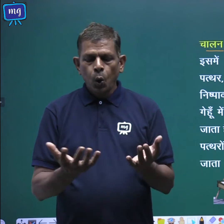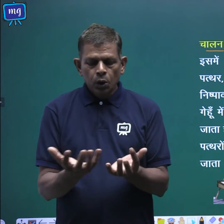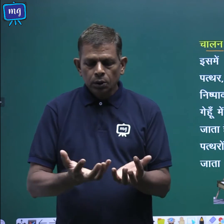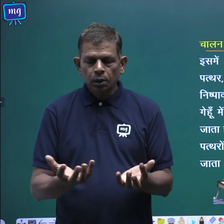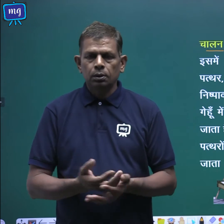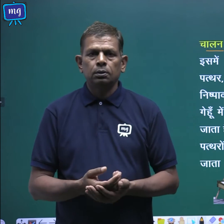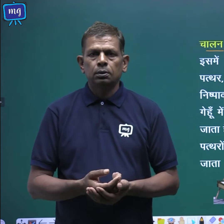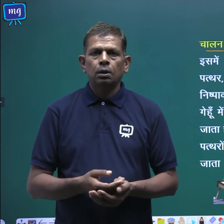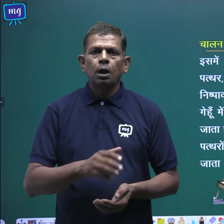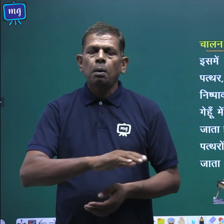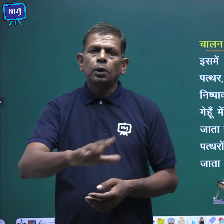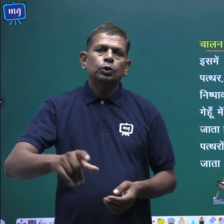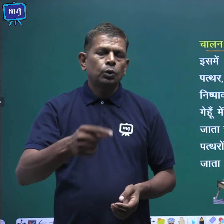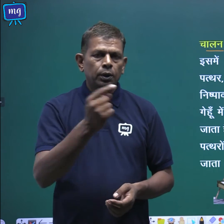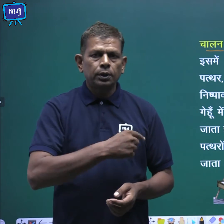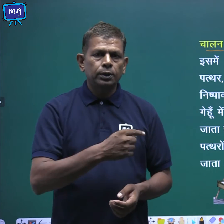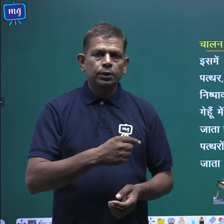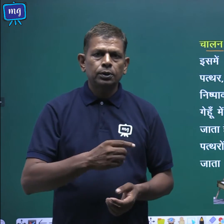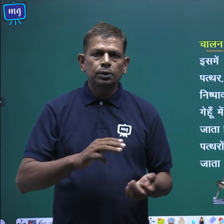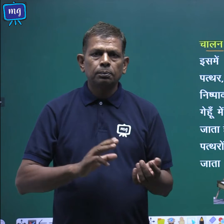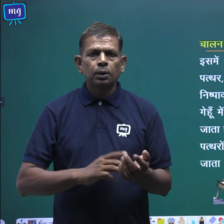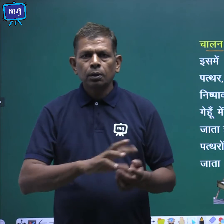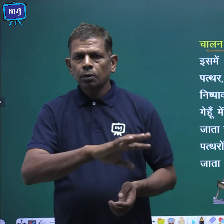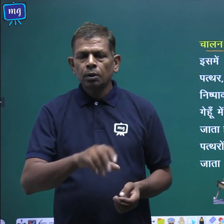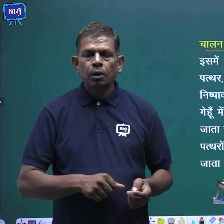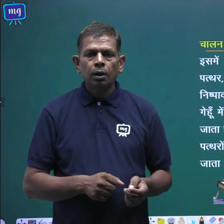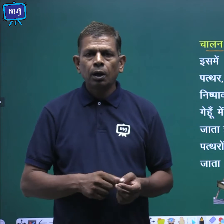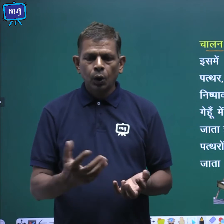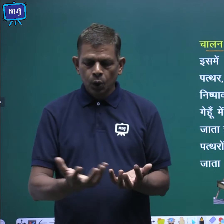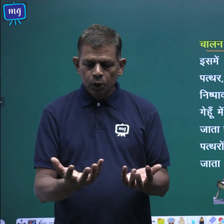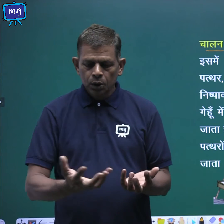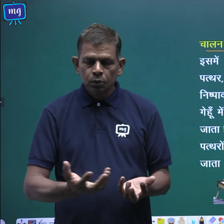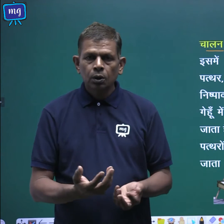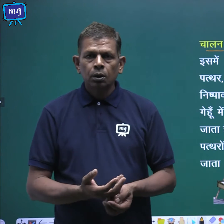बच्चों, इस विधि में छलनी के द्वारा